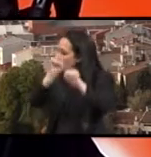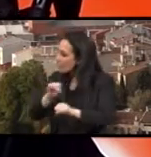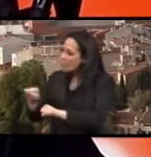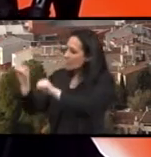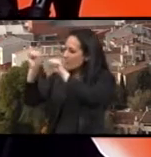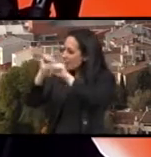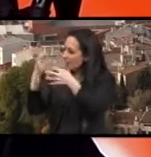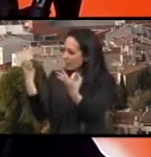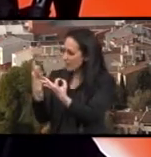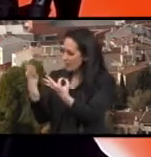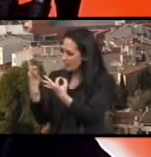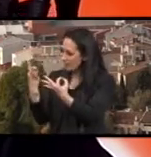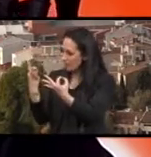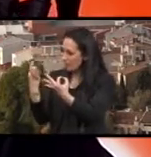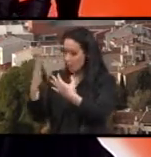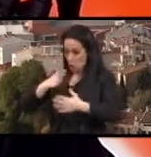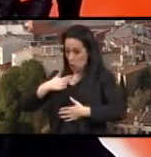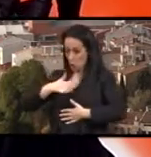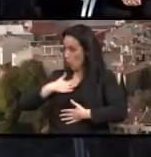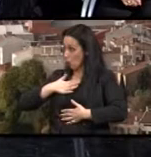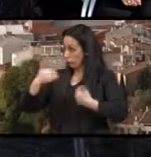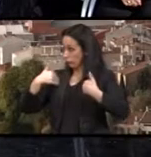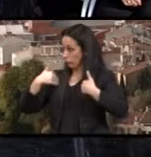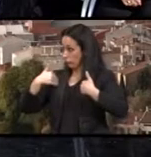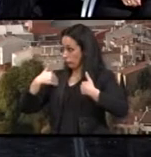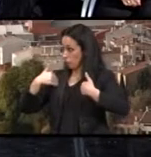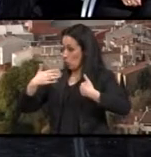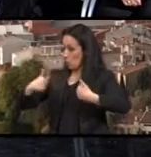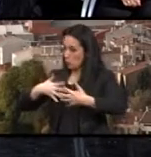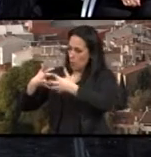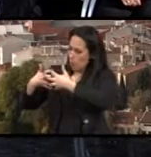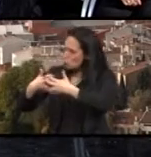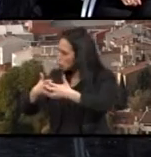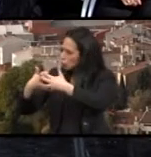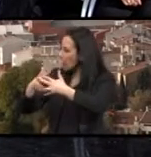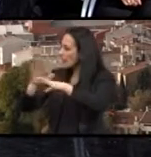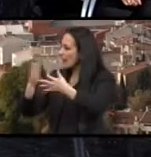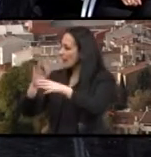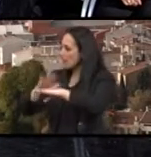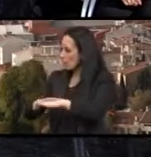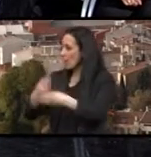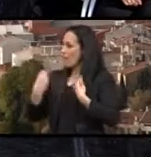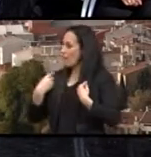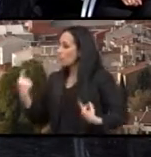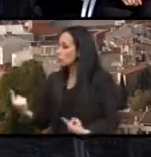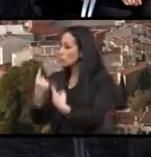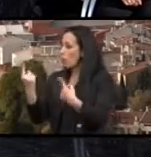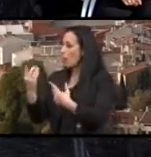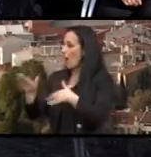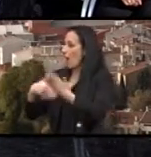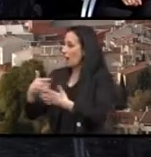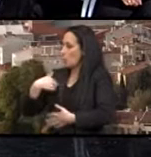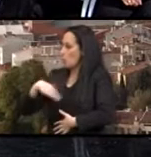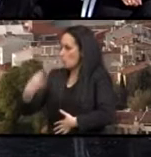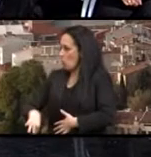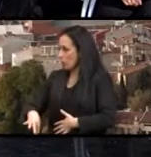de poder jo lluitar, de viure jo sola fins que jo pugui, que no, no? Que jo me vull,